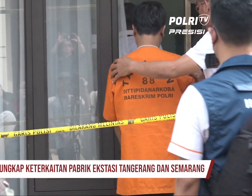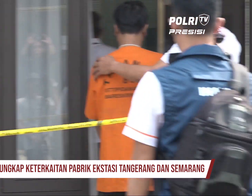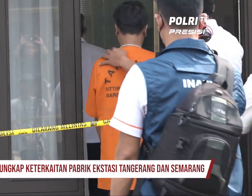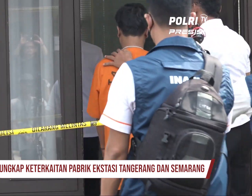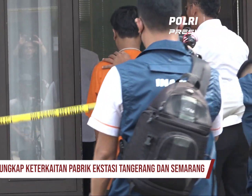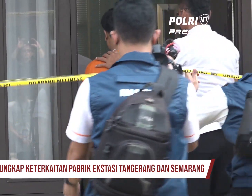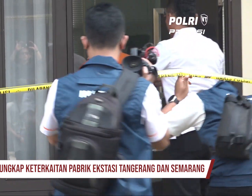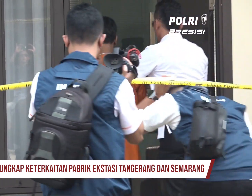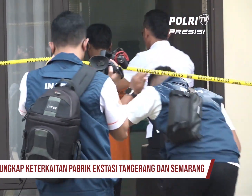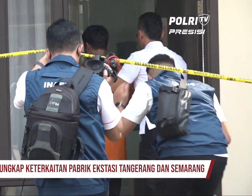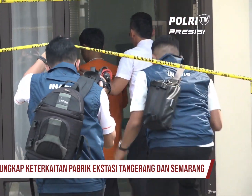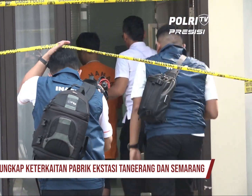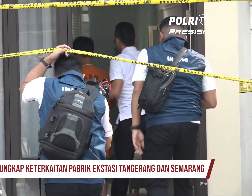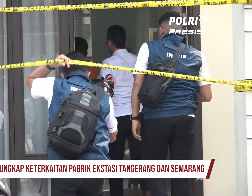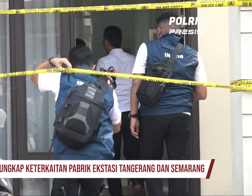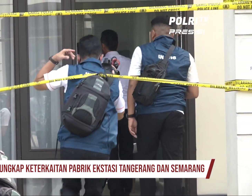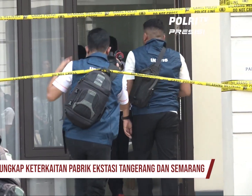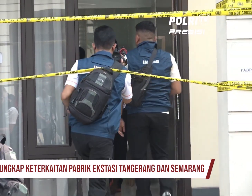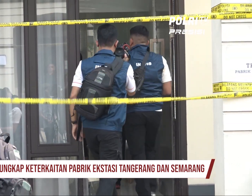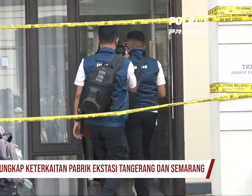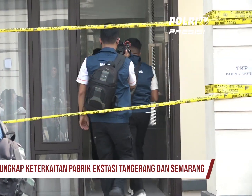Semarang, ternyata